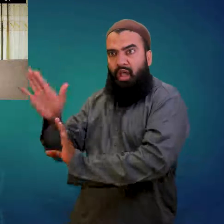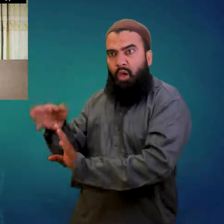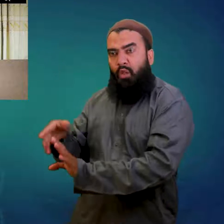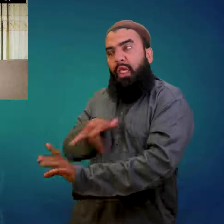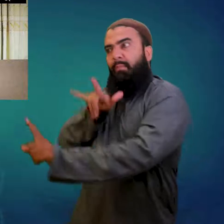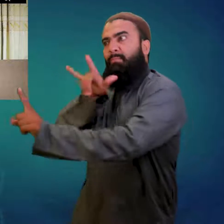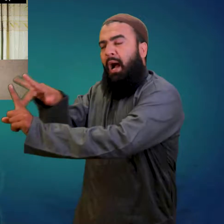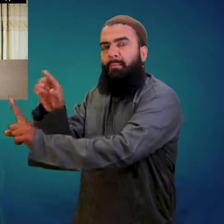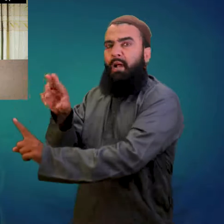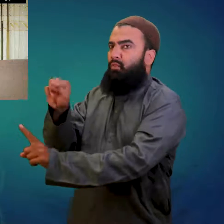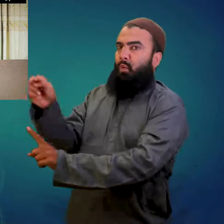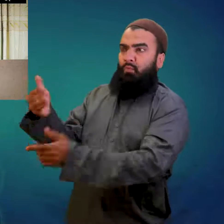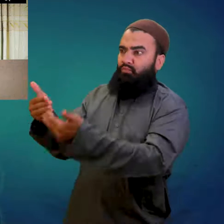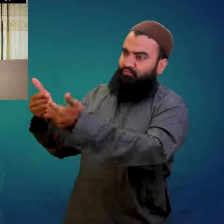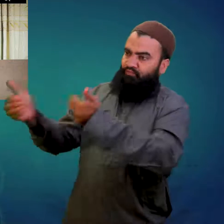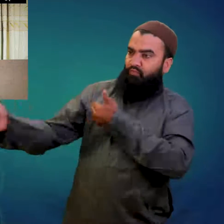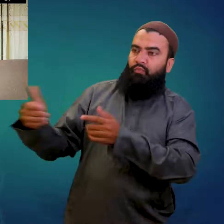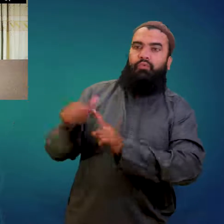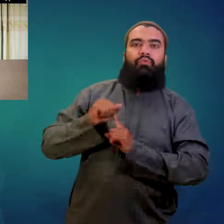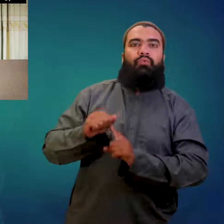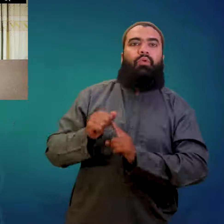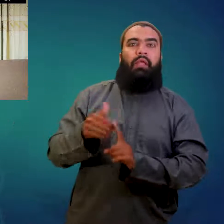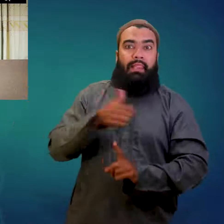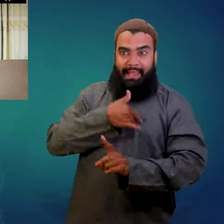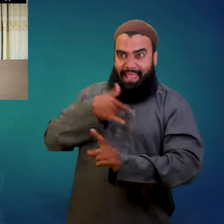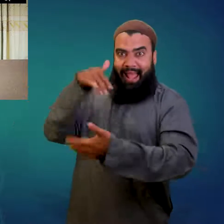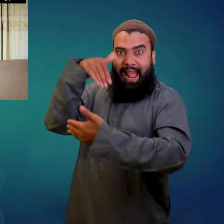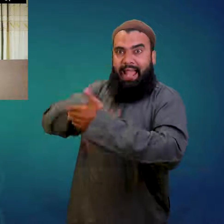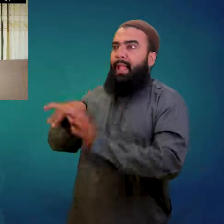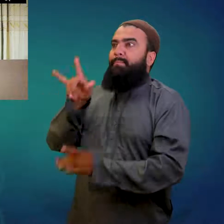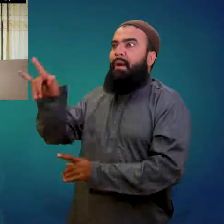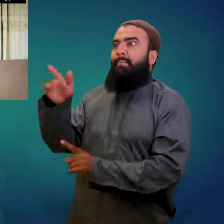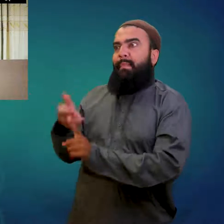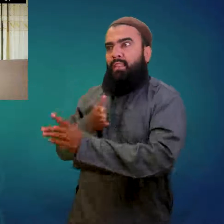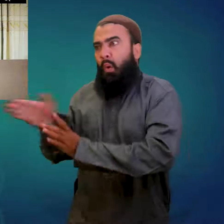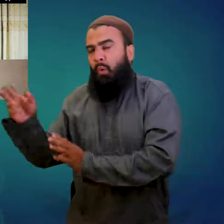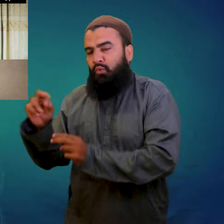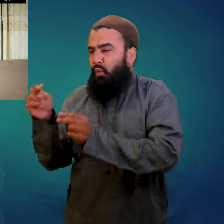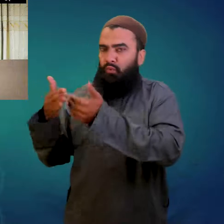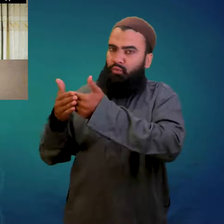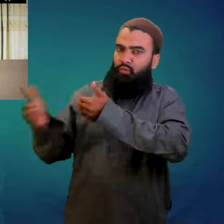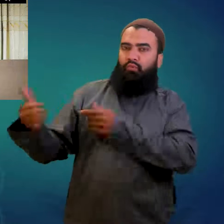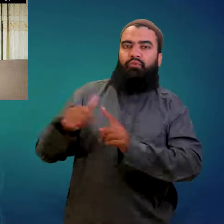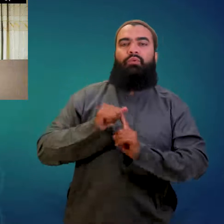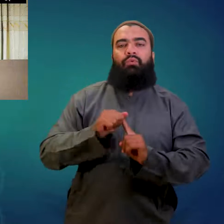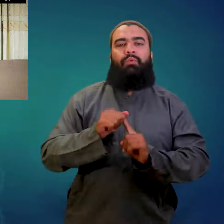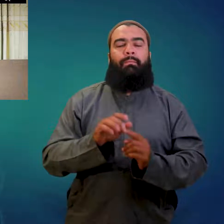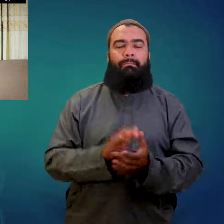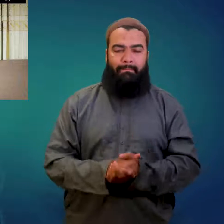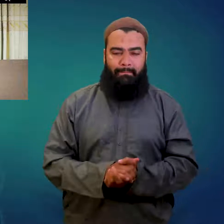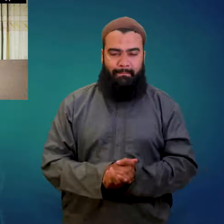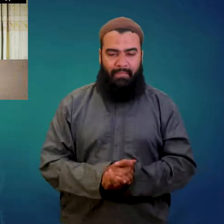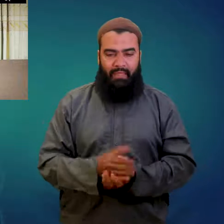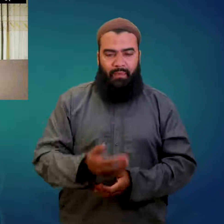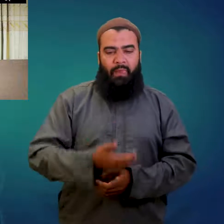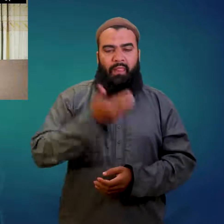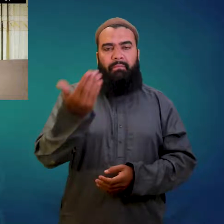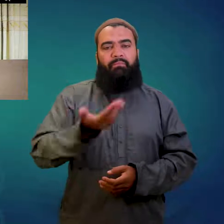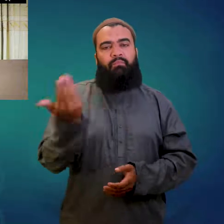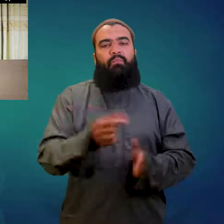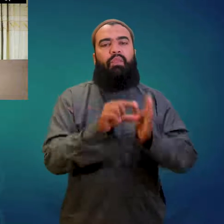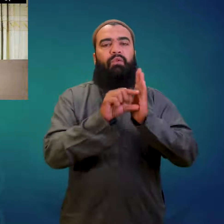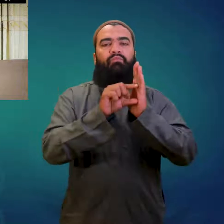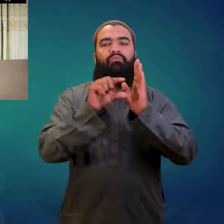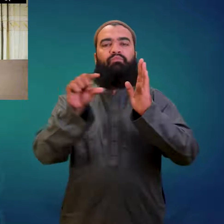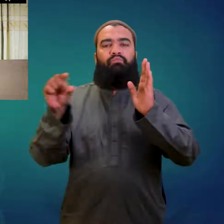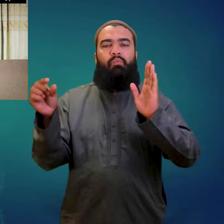انہیں یقین نہیں ہے، اس لیے تمہیں ان کے ساتھ قلبی دوستی نہیں رکھنی چاہیے۔ سورہ